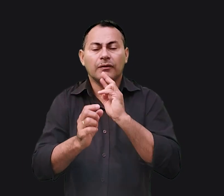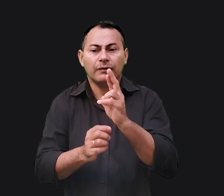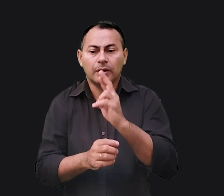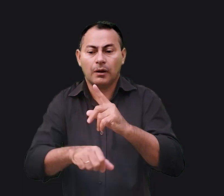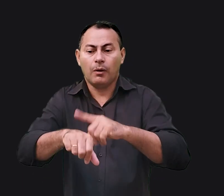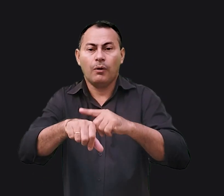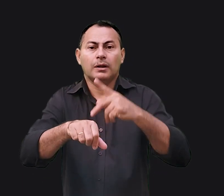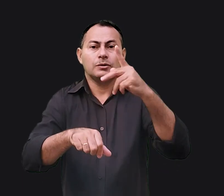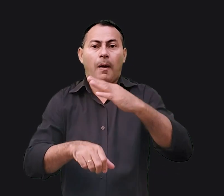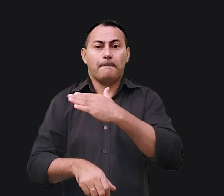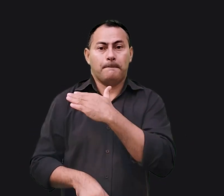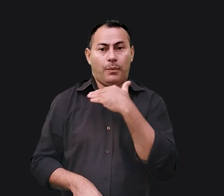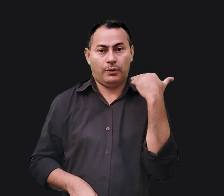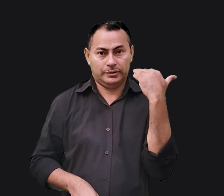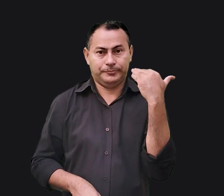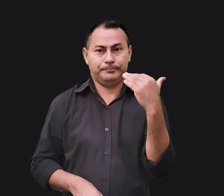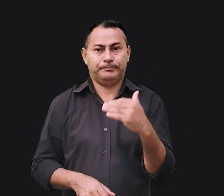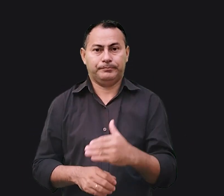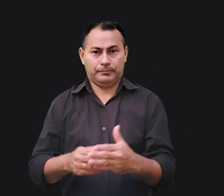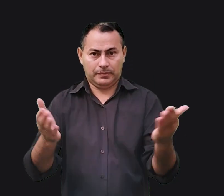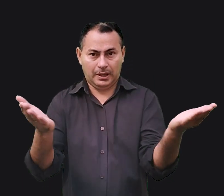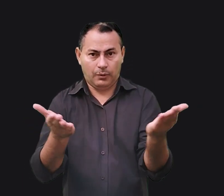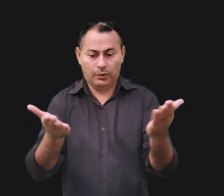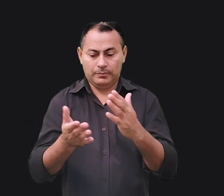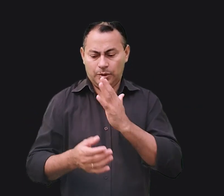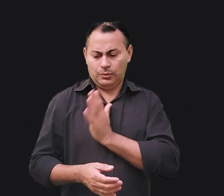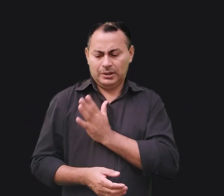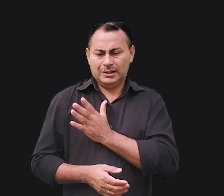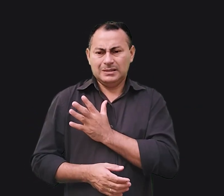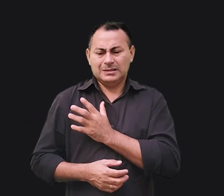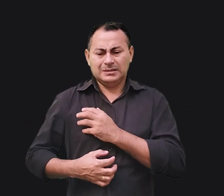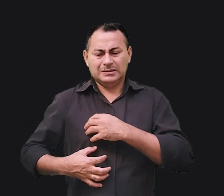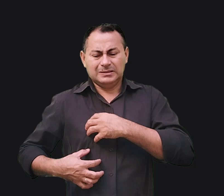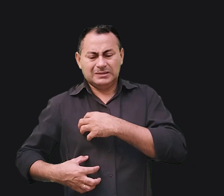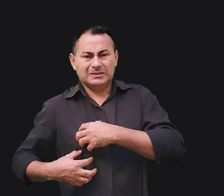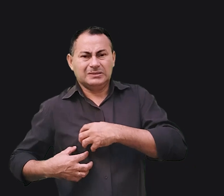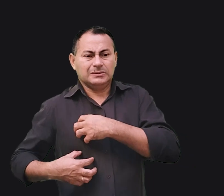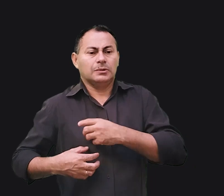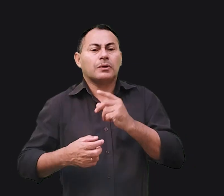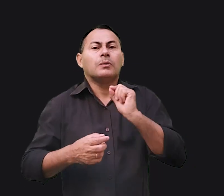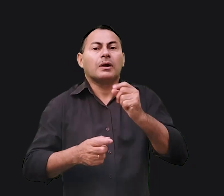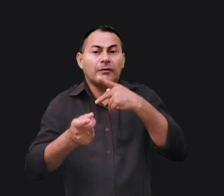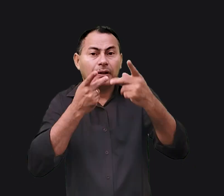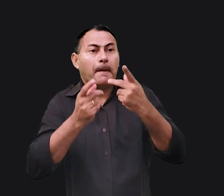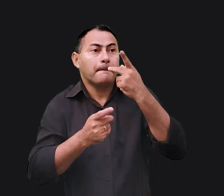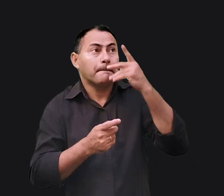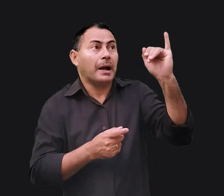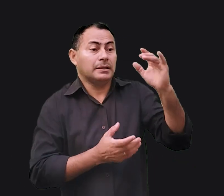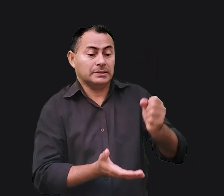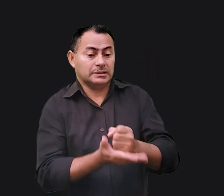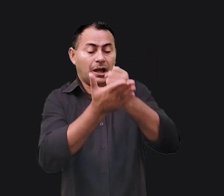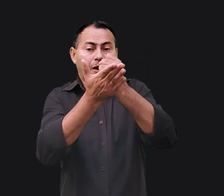referindo à hora da sua morte. Agora meu coração está perturbado, e o que direi? Pai, salva-me desta